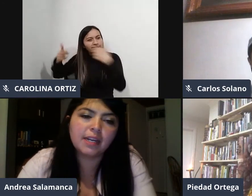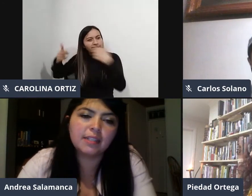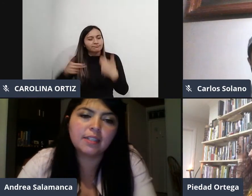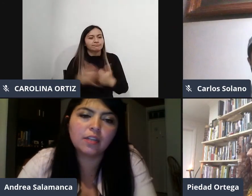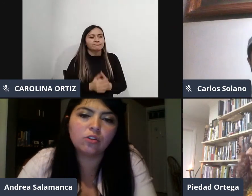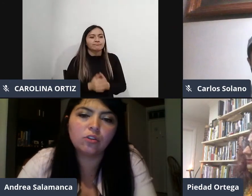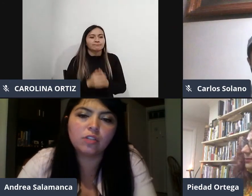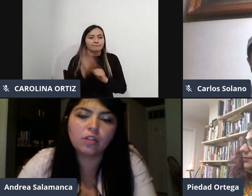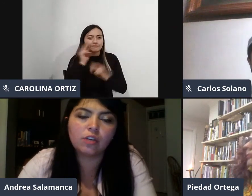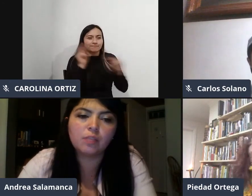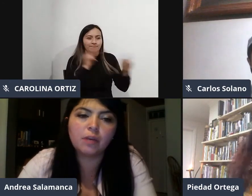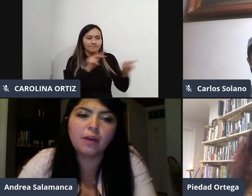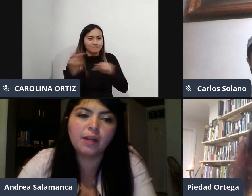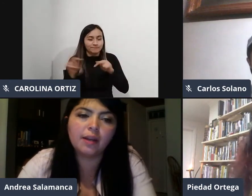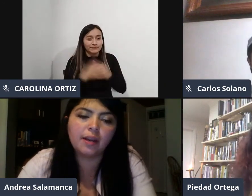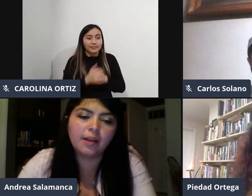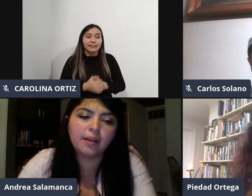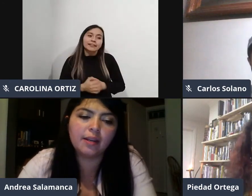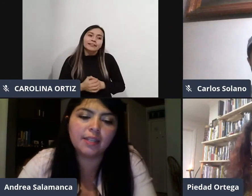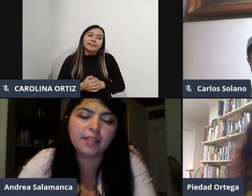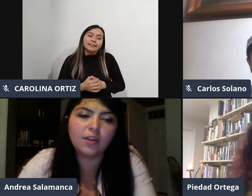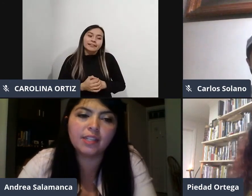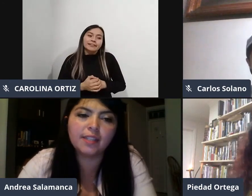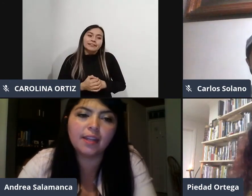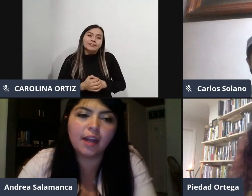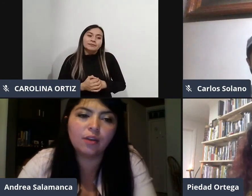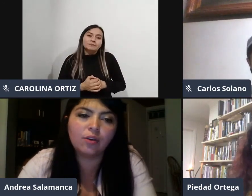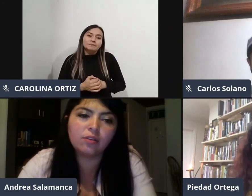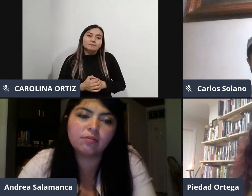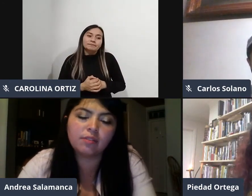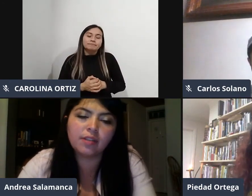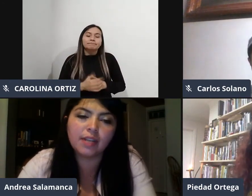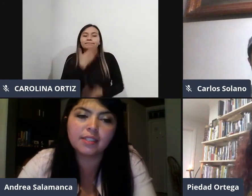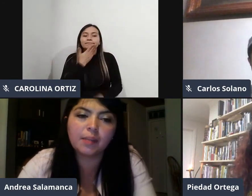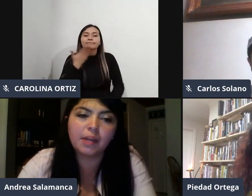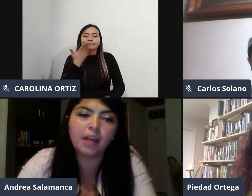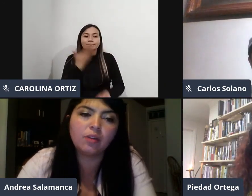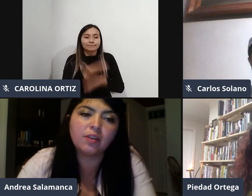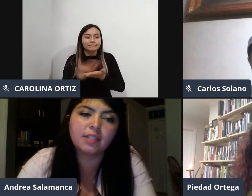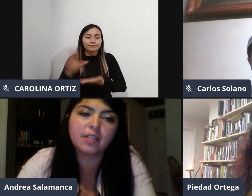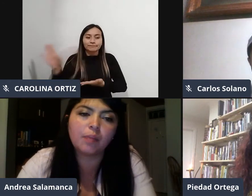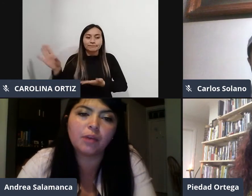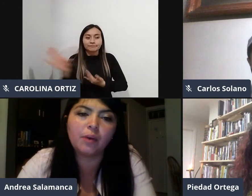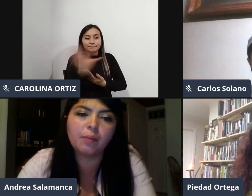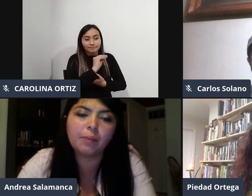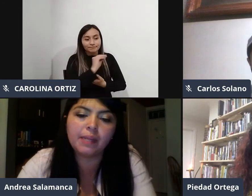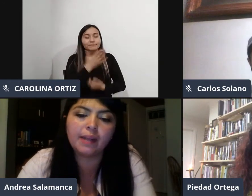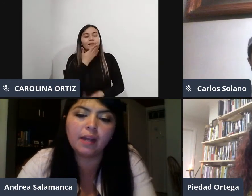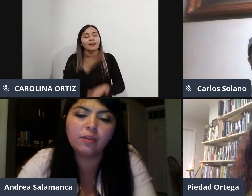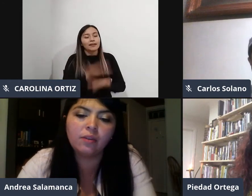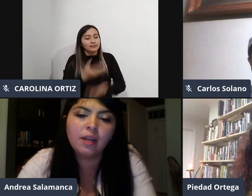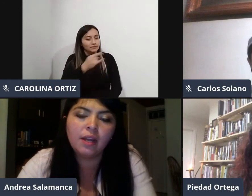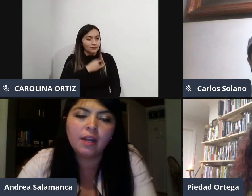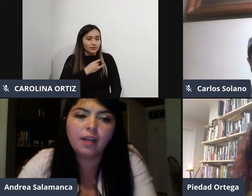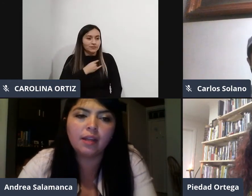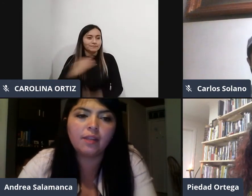Muchísimas gracias a todos y a todas por haber estado en este diálogo. Gracias también a la universidad por haberme